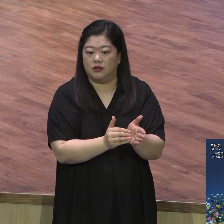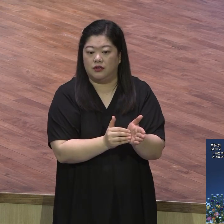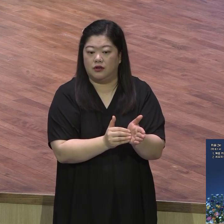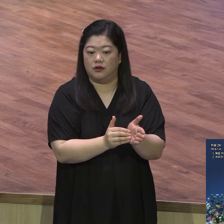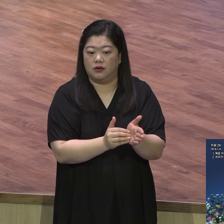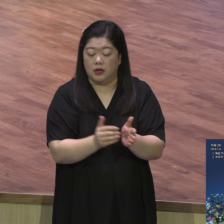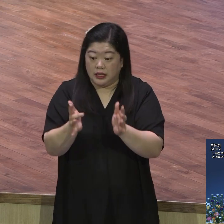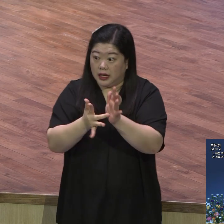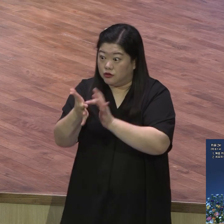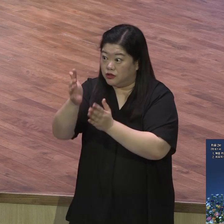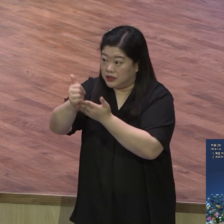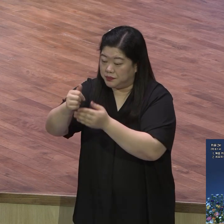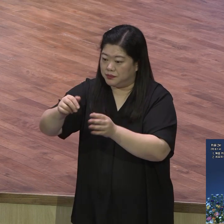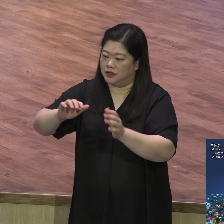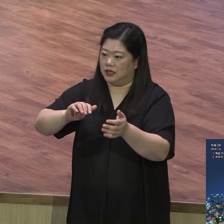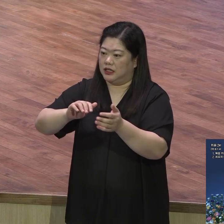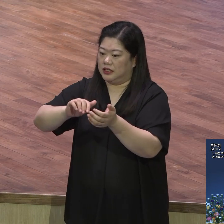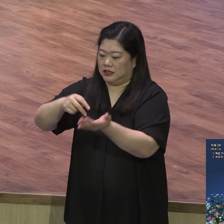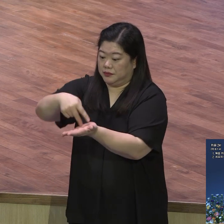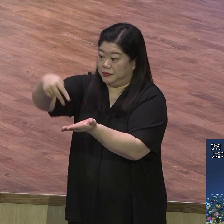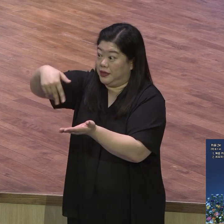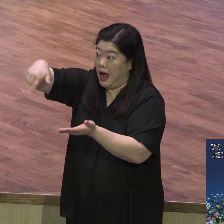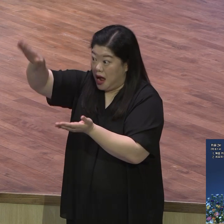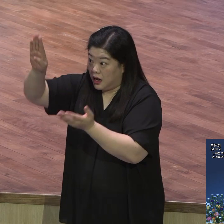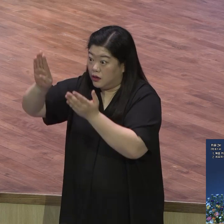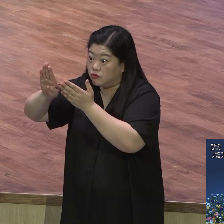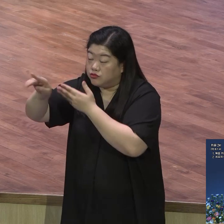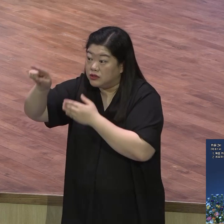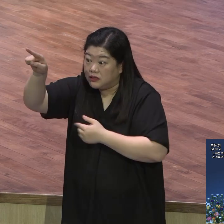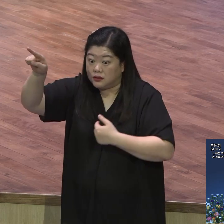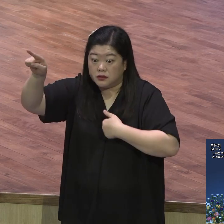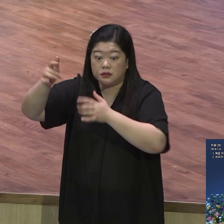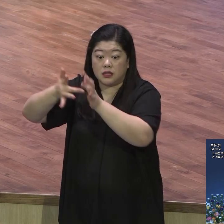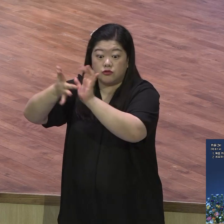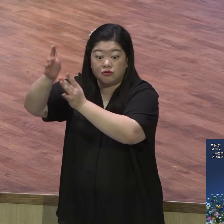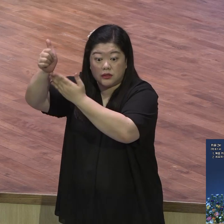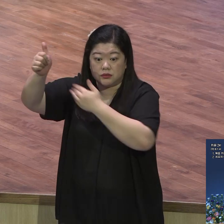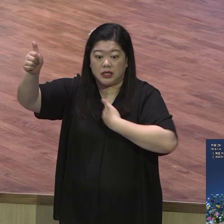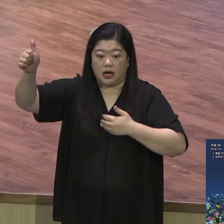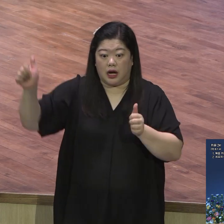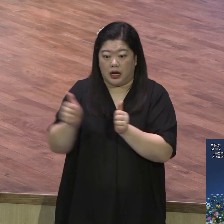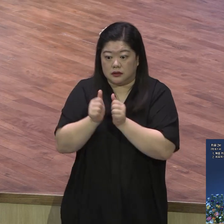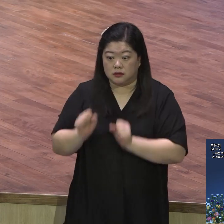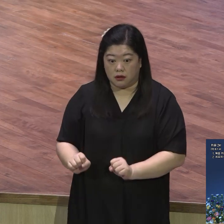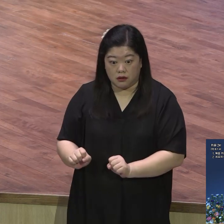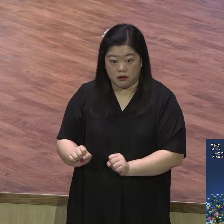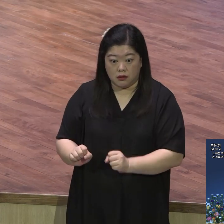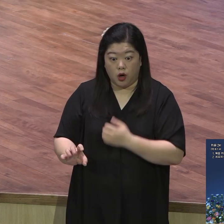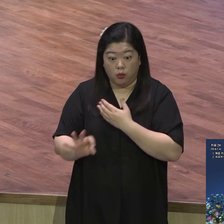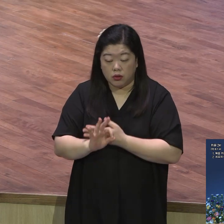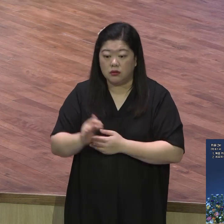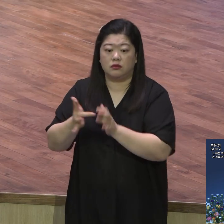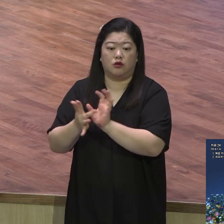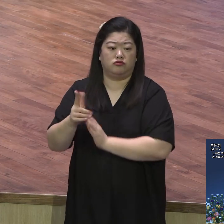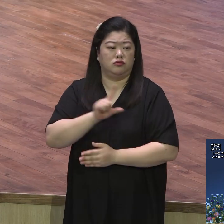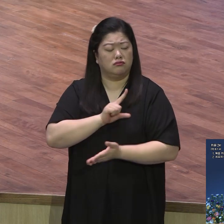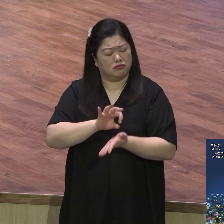주셨다는 것입니다. 이걸 주셨어요. 목사만 하는 게 아니에요. 마찬 똑같은 하나님의 자녀는 다 똑같은 권위서가 있어요.